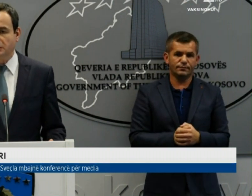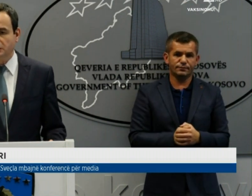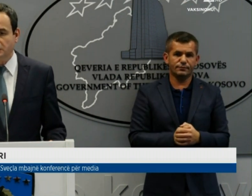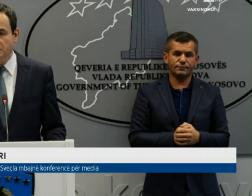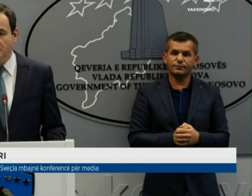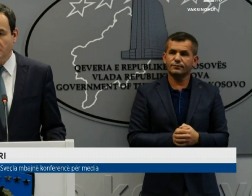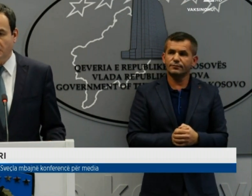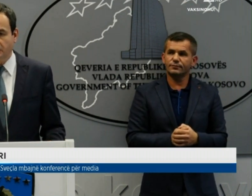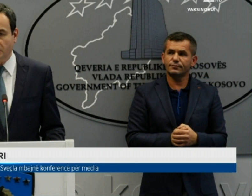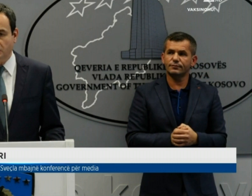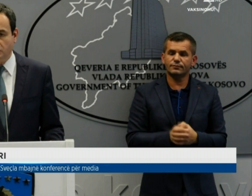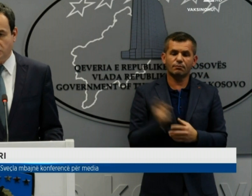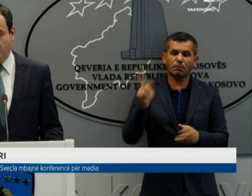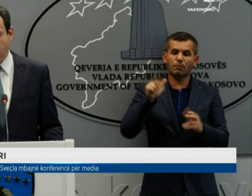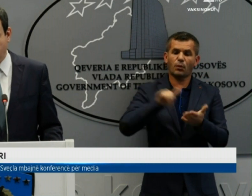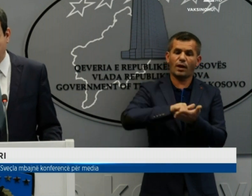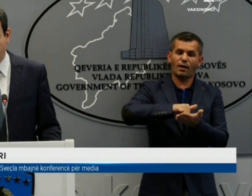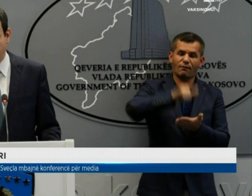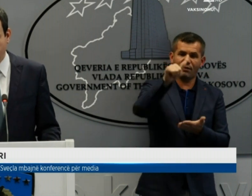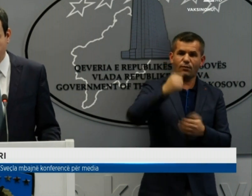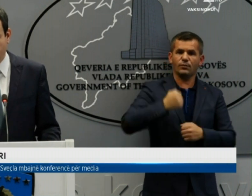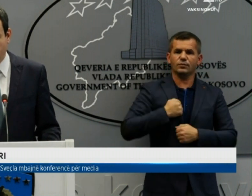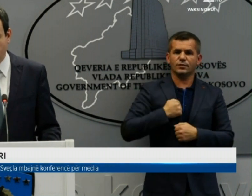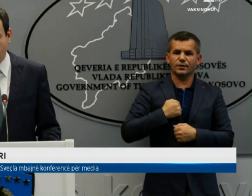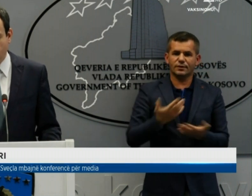përdorin avion ushtarak.